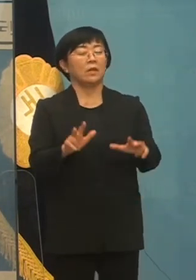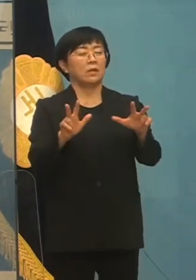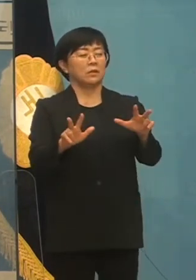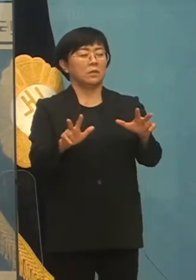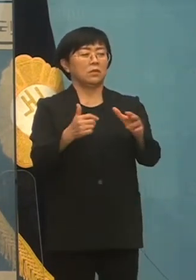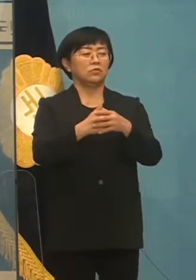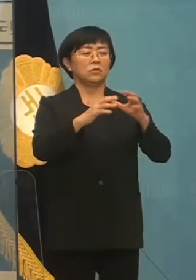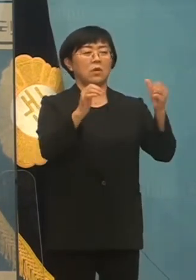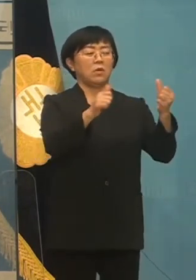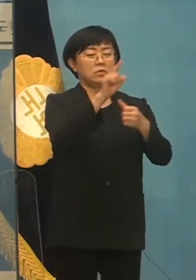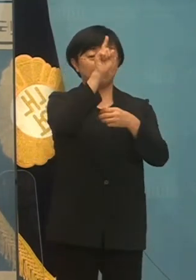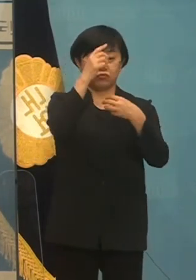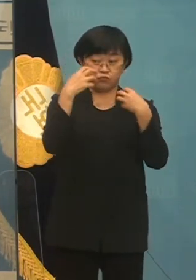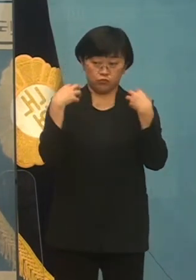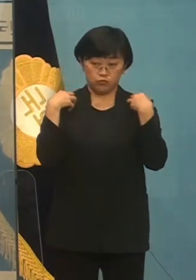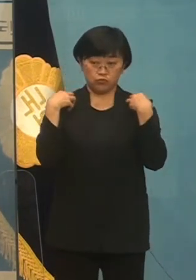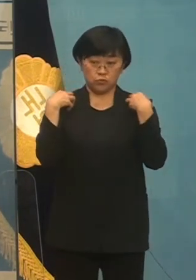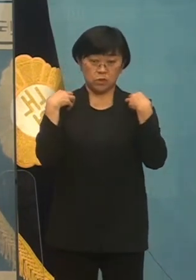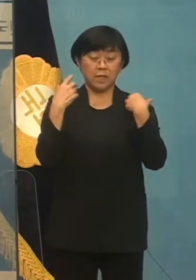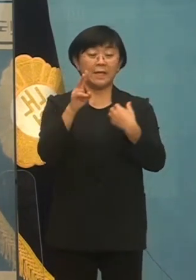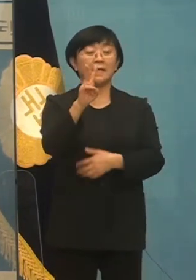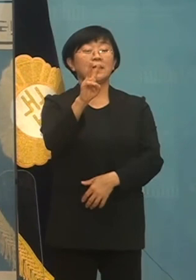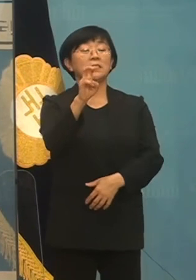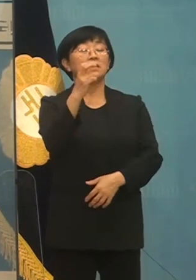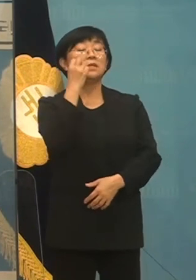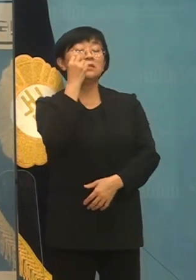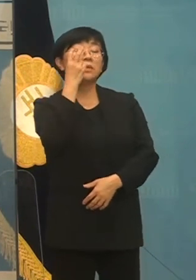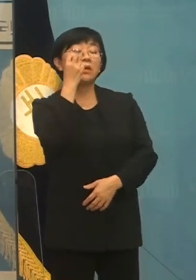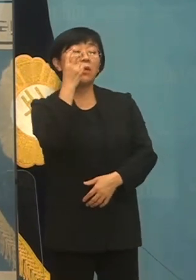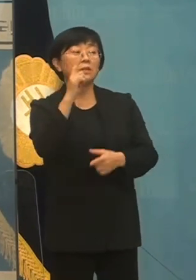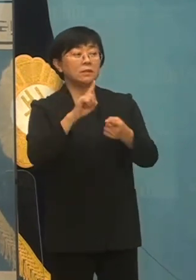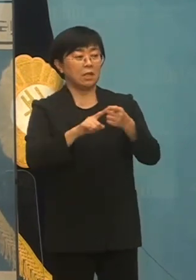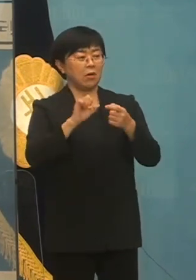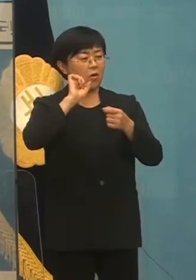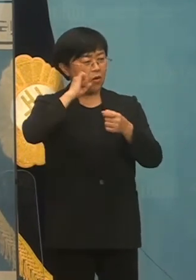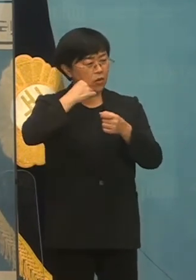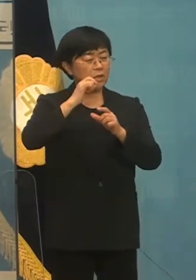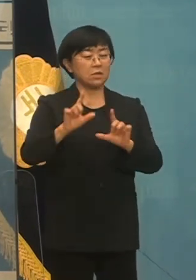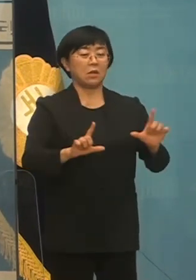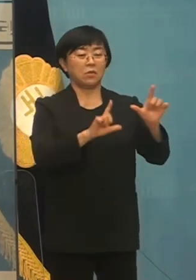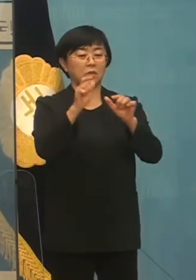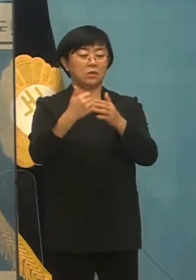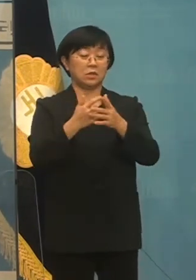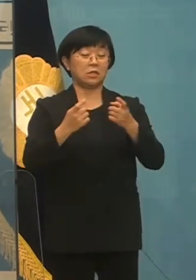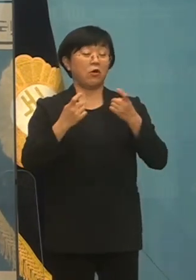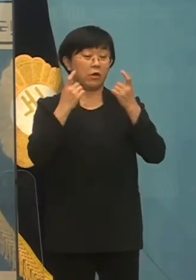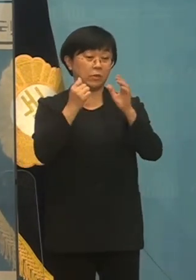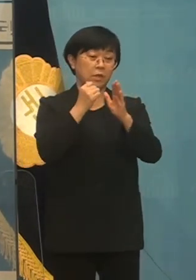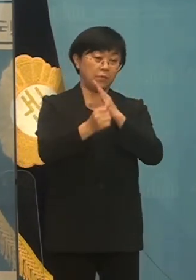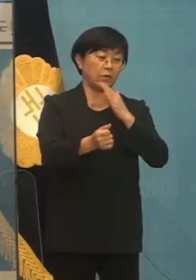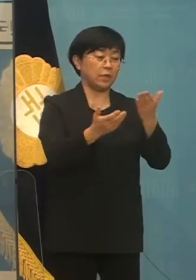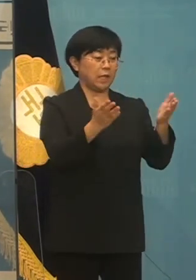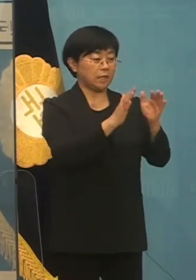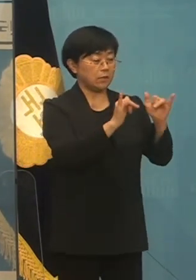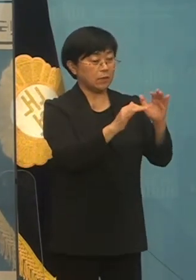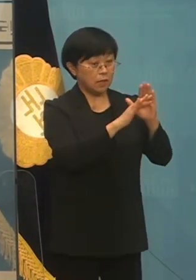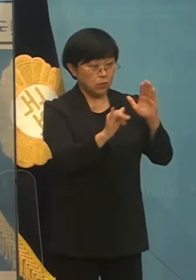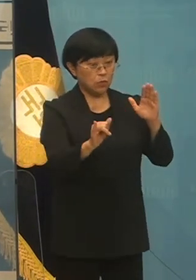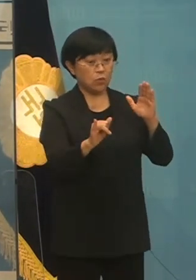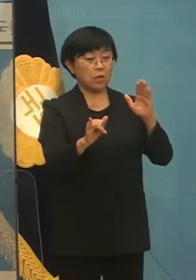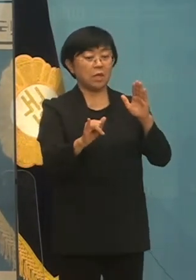지금이라도 국회와 정부는 22개월째 어렵게 버티고 있는 여행업 대표, 직원,